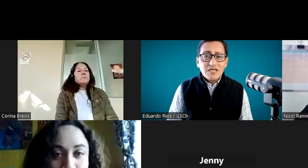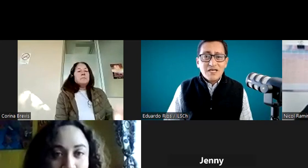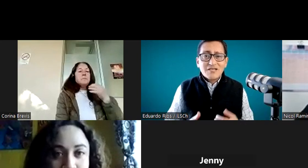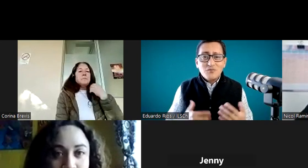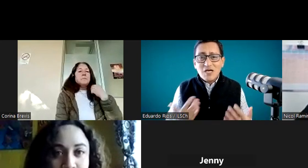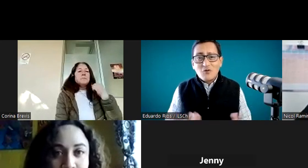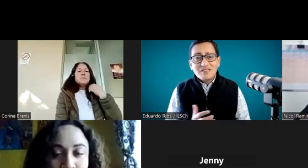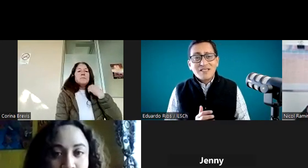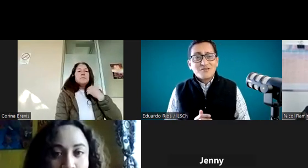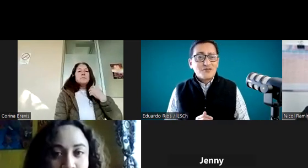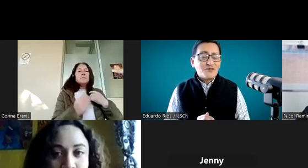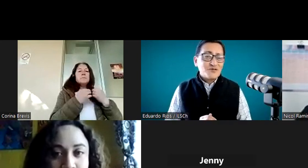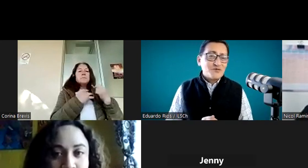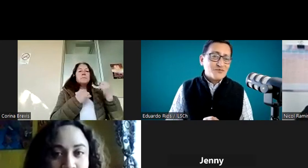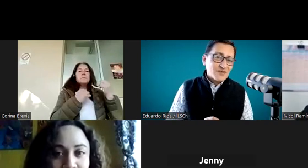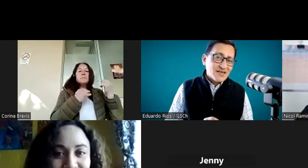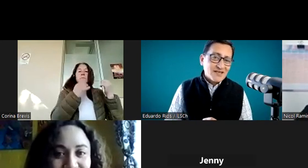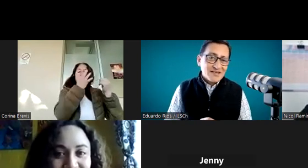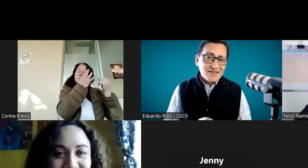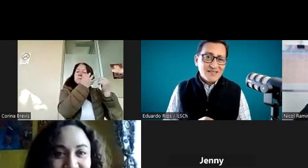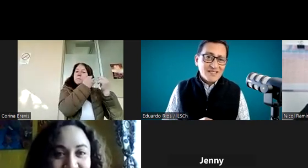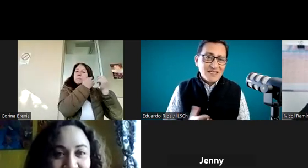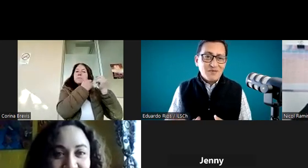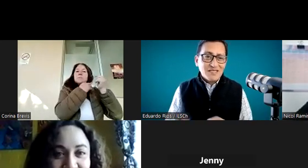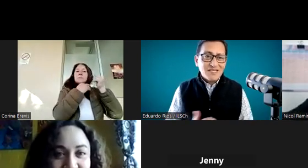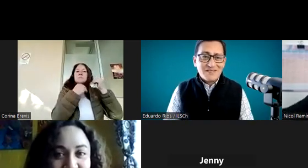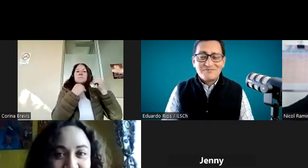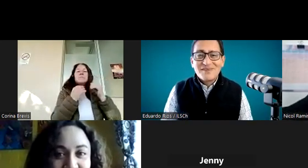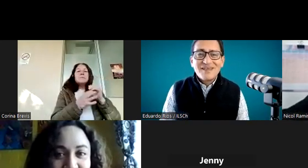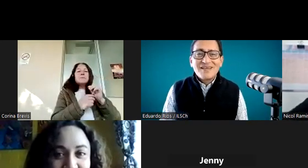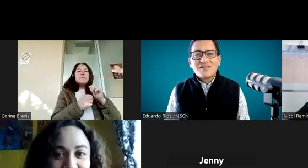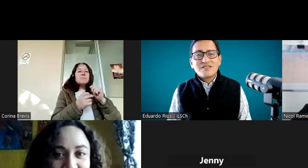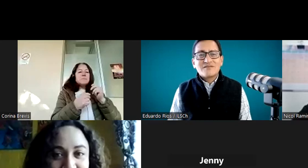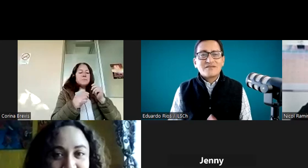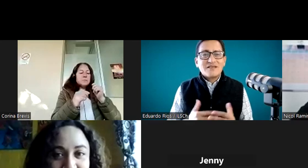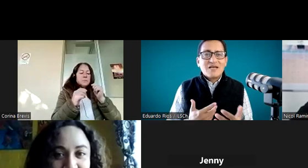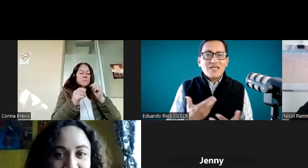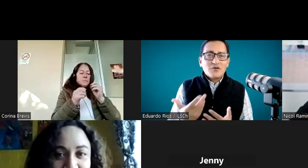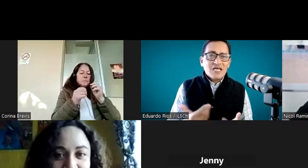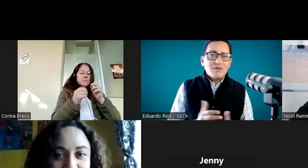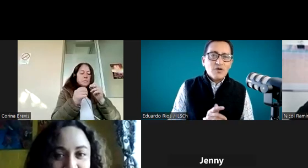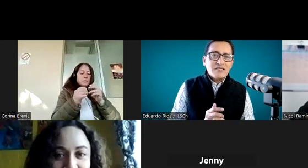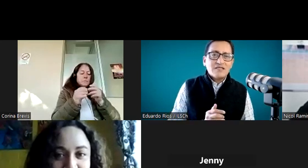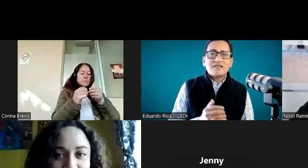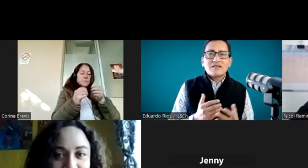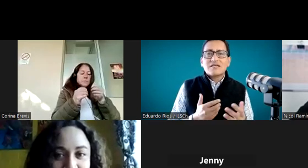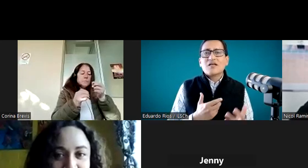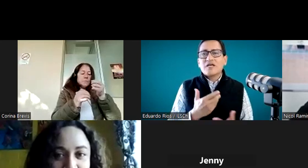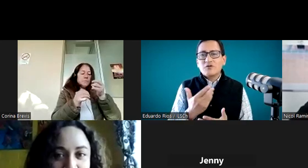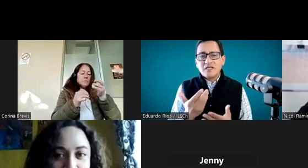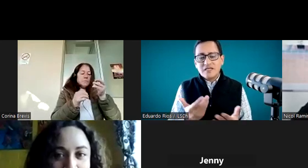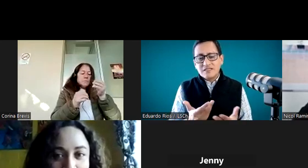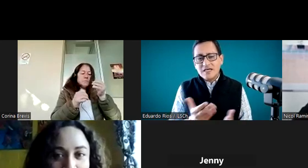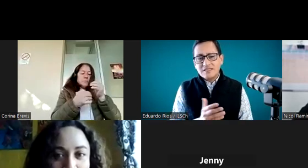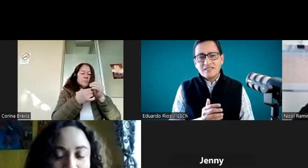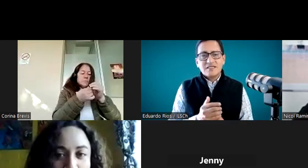Cada una tiene una razón por la cual se quiso registrar para este taller. Entonces, en la medida que ustedes me cuenten qué es lo